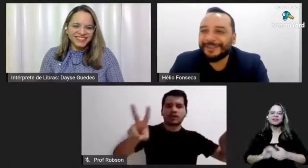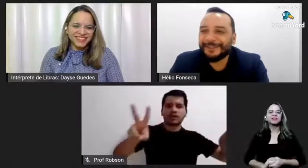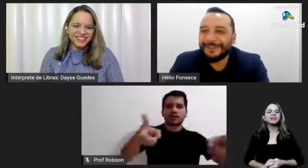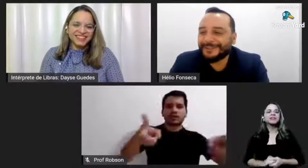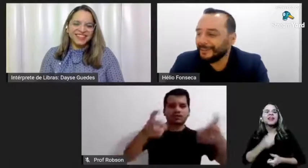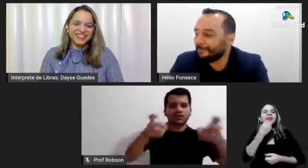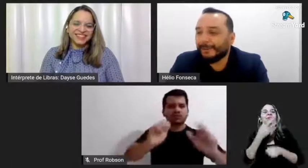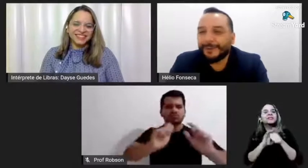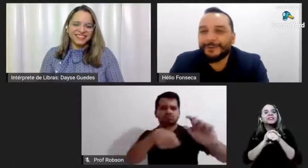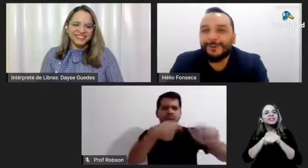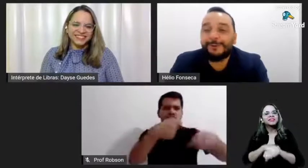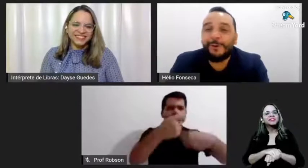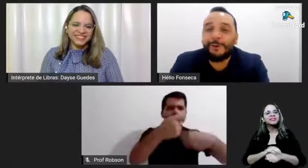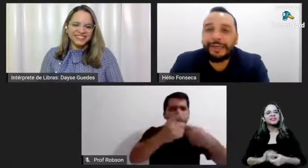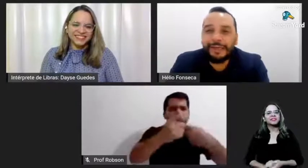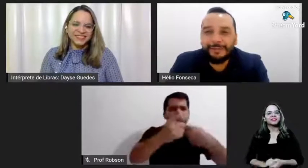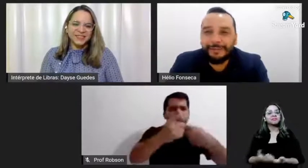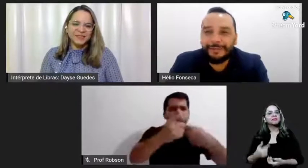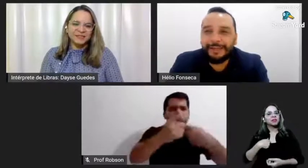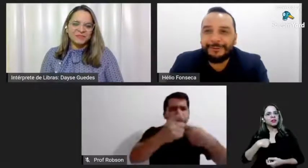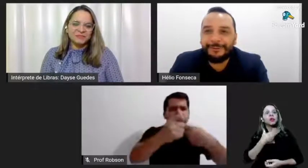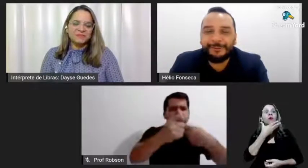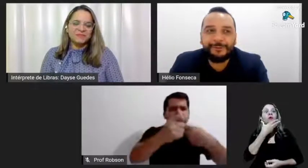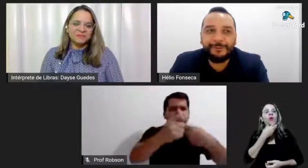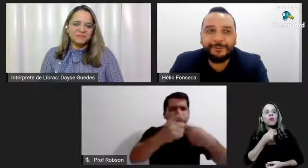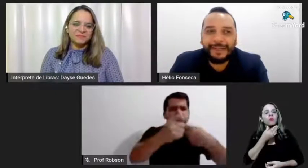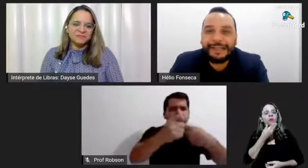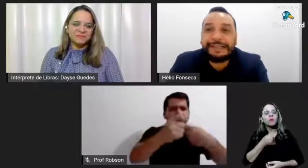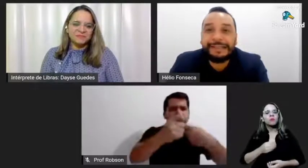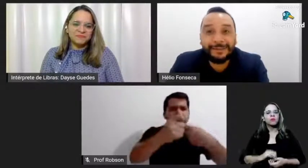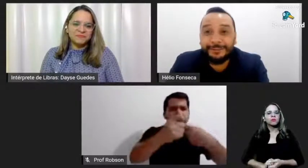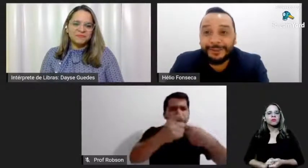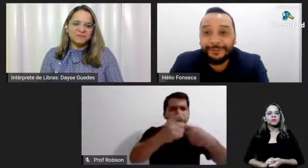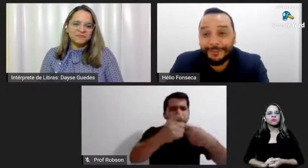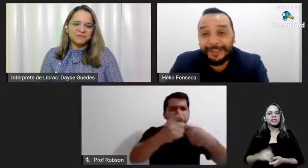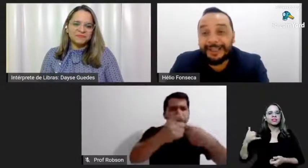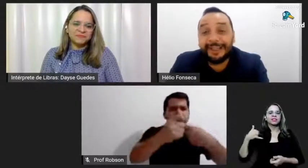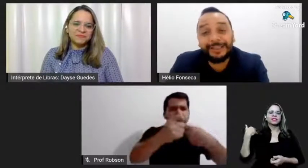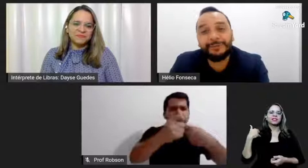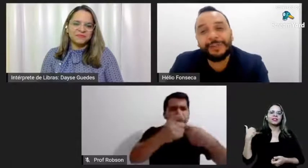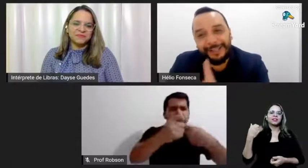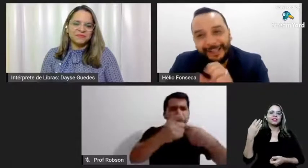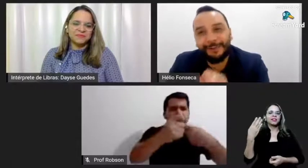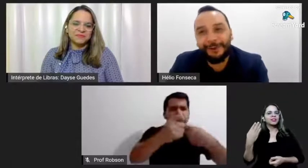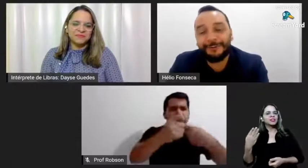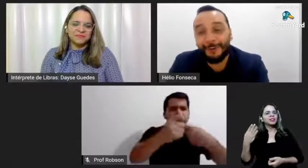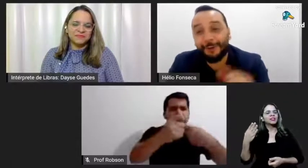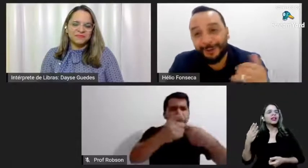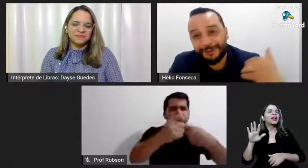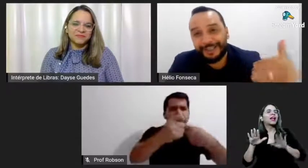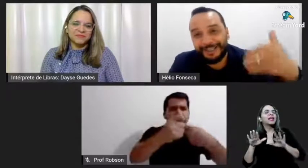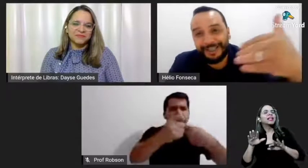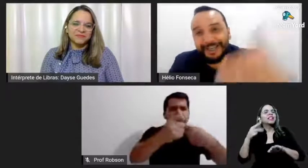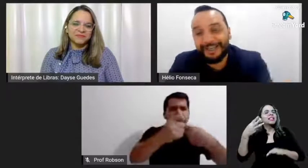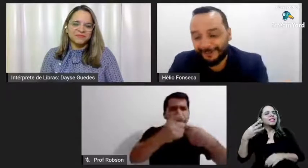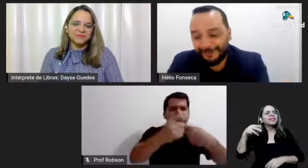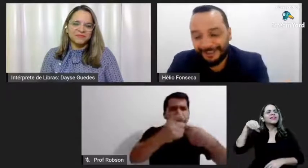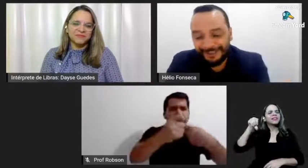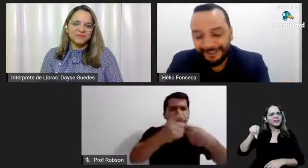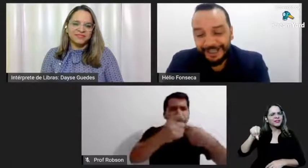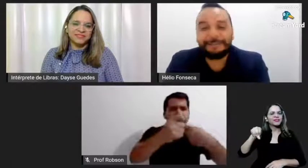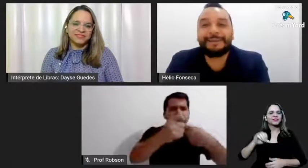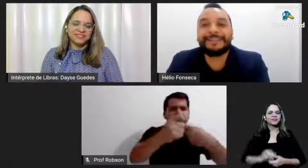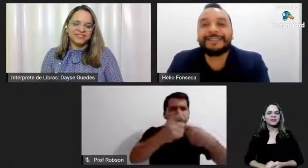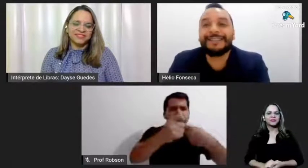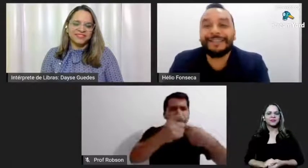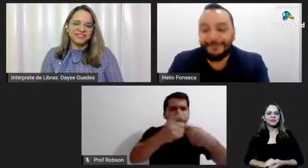Boa noite a todos. Bom, eu sou um homem, eu tenho 40 anos, aliás, tenho 39, é que eu gosto de acelerar as